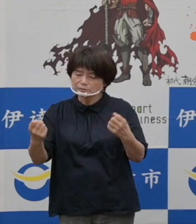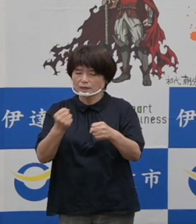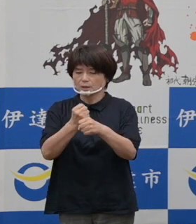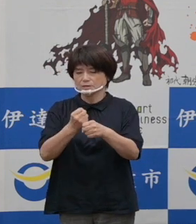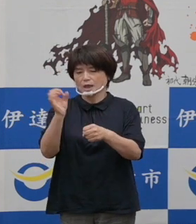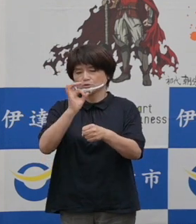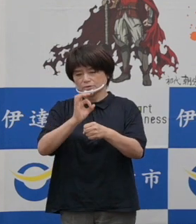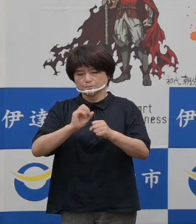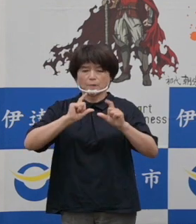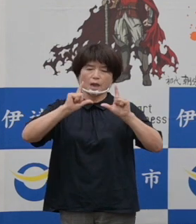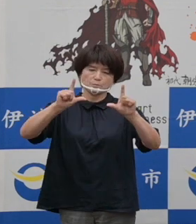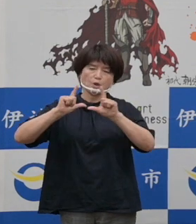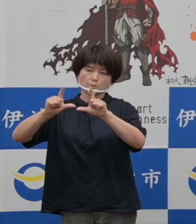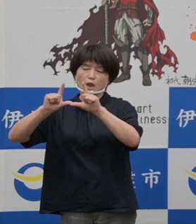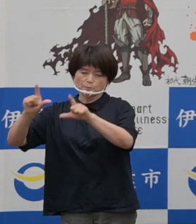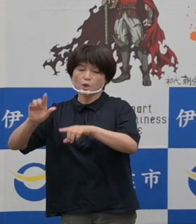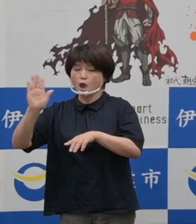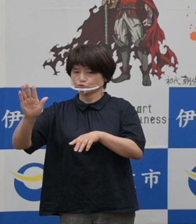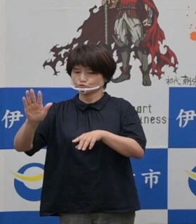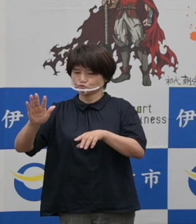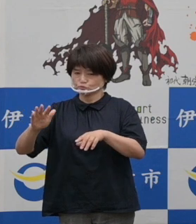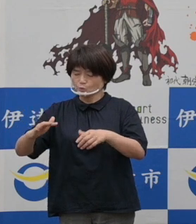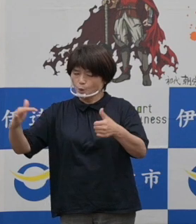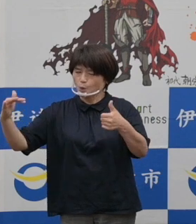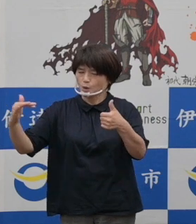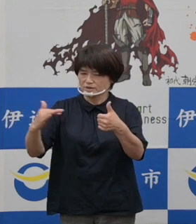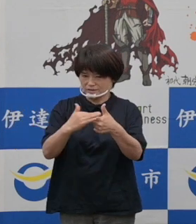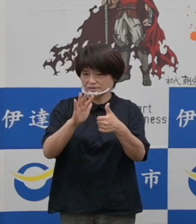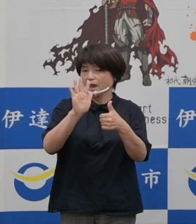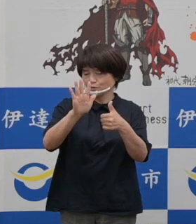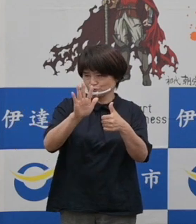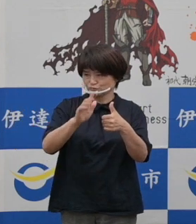し続けている人気作家でございます。